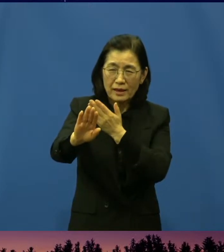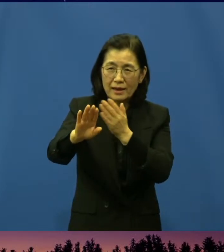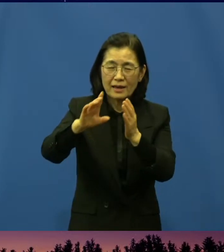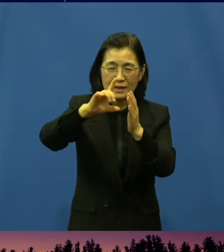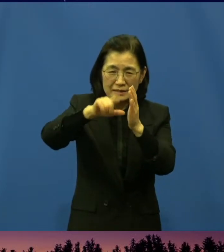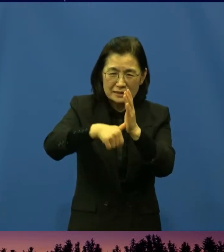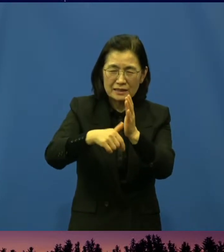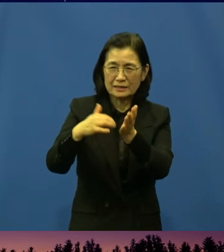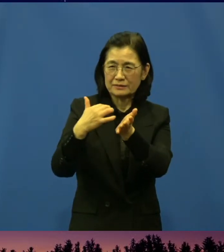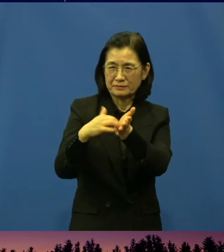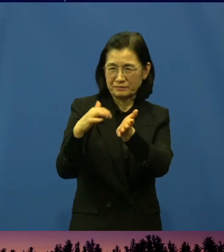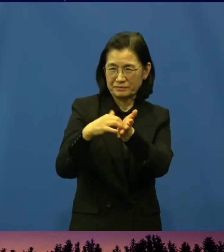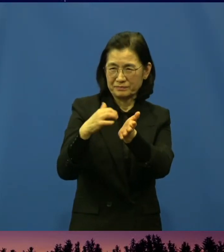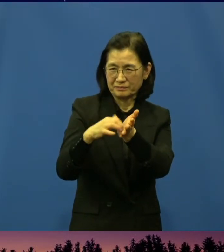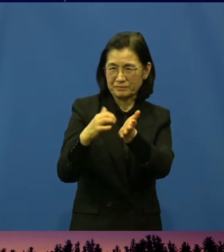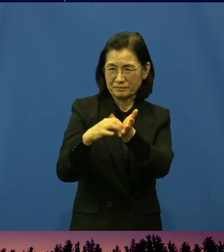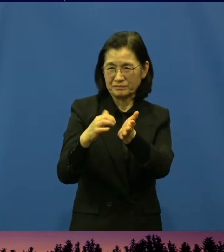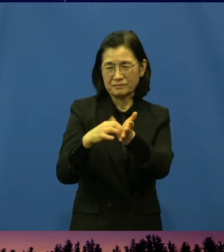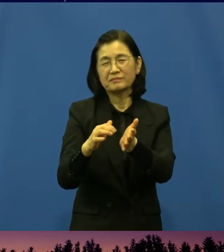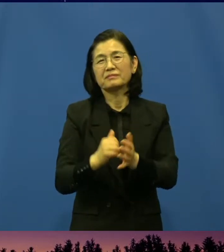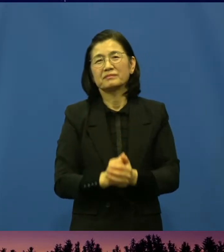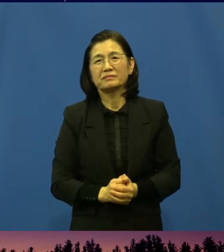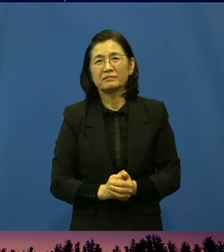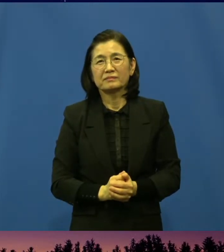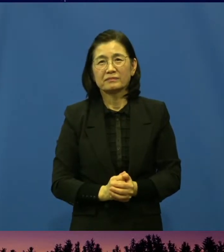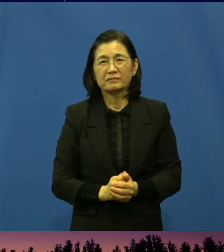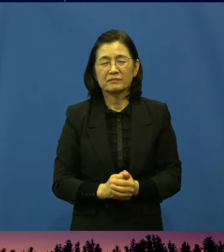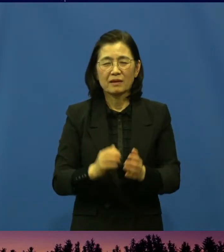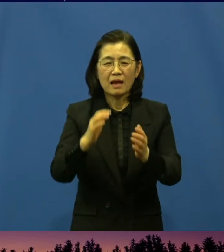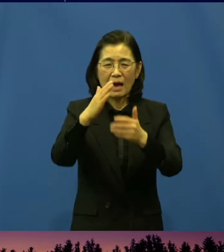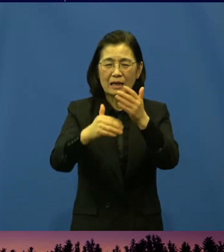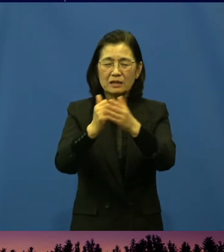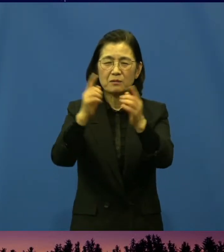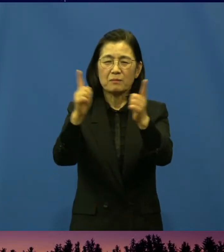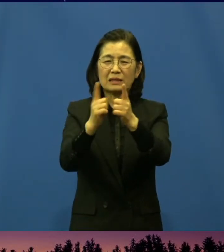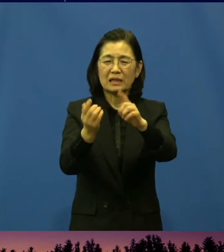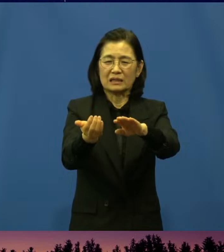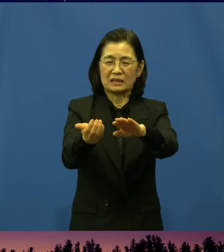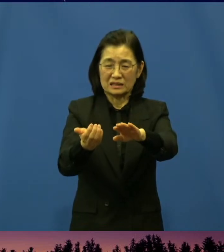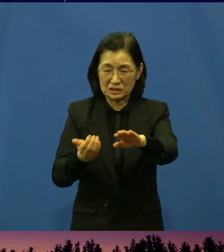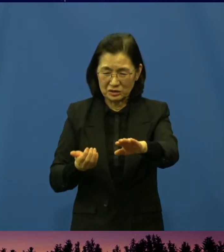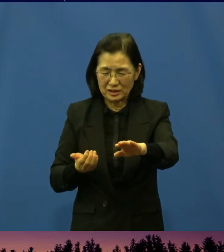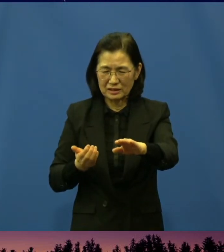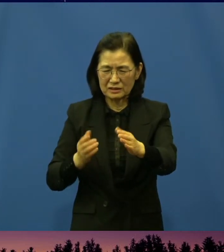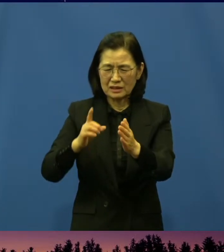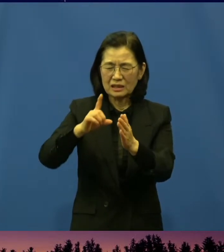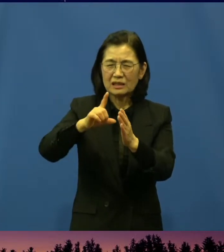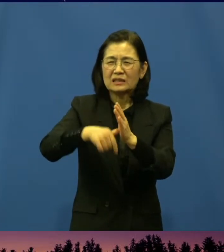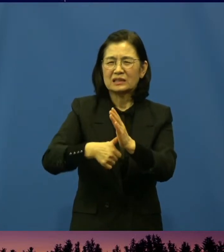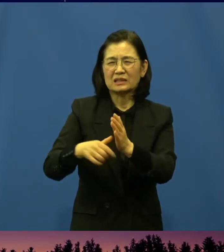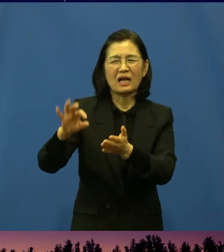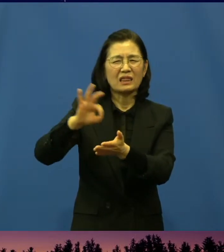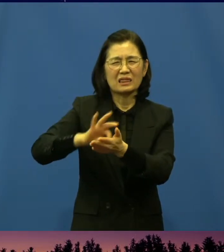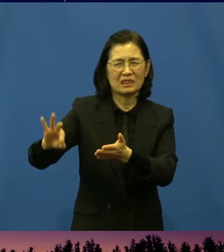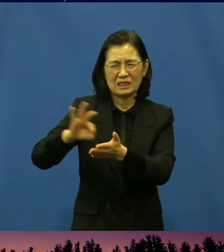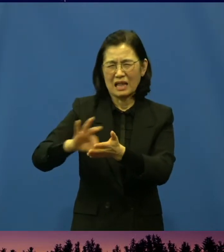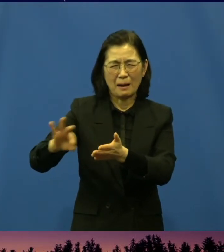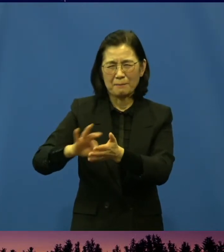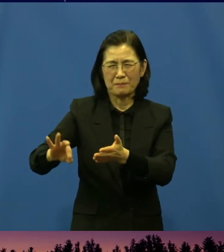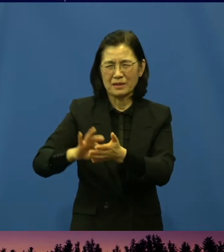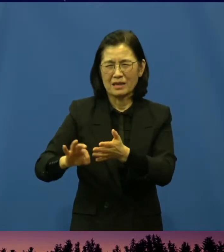그 이전의 시간은 사실 잃어버린 시간. 많이 그냥, 어제가 고등학교 때는 우리 집안이 어렵기